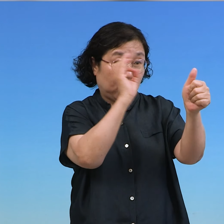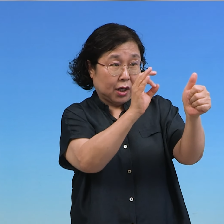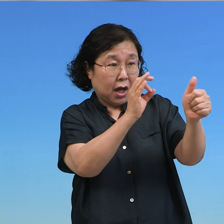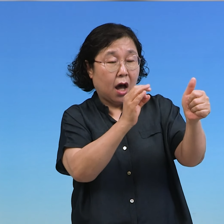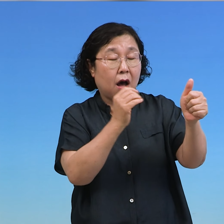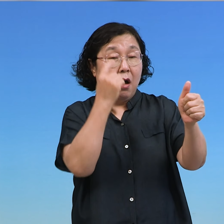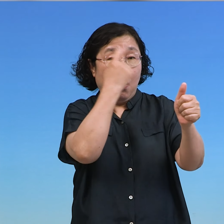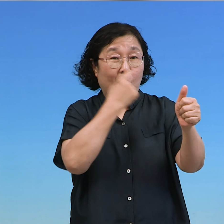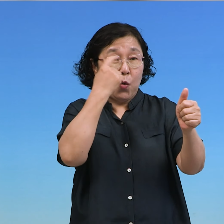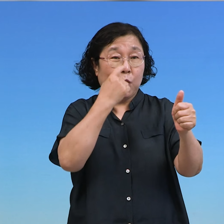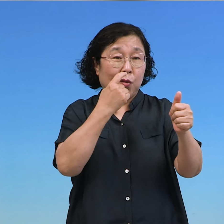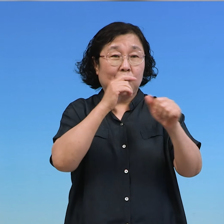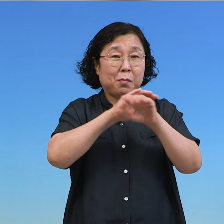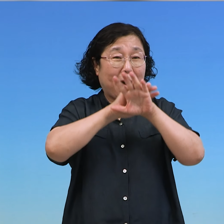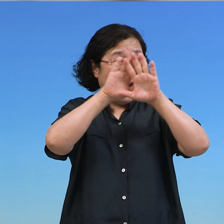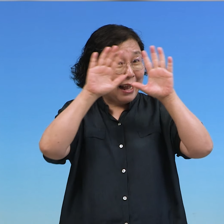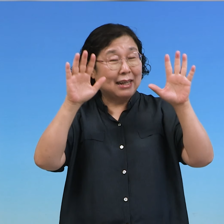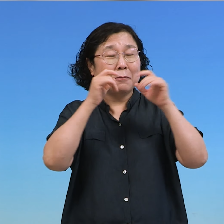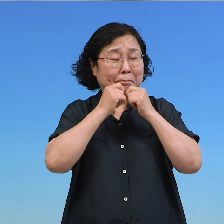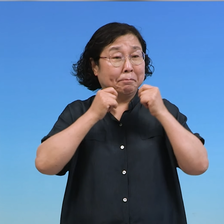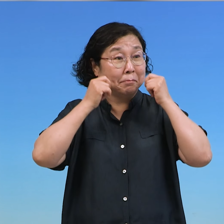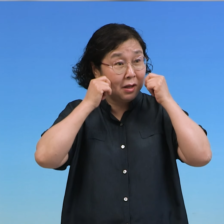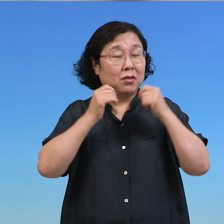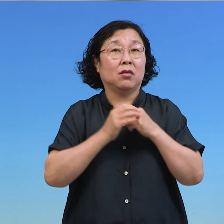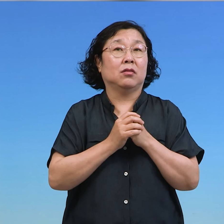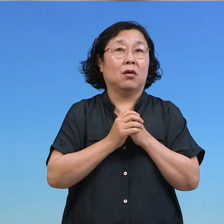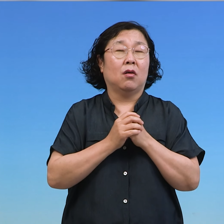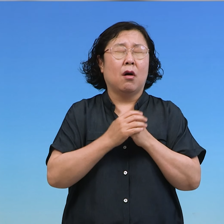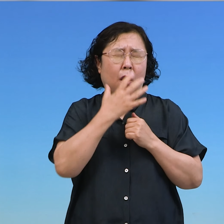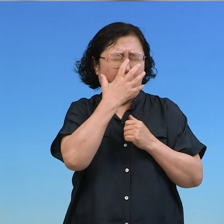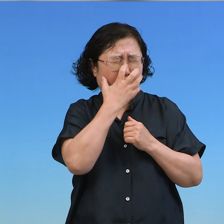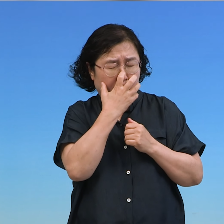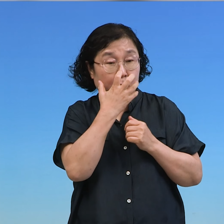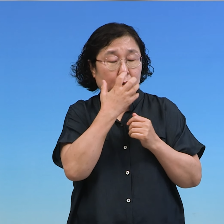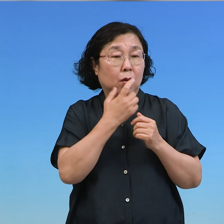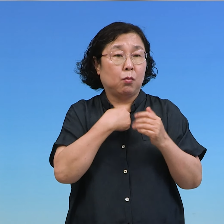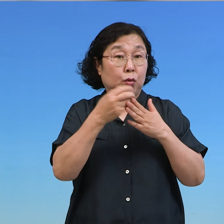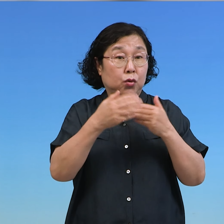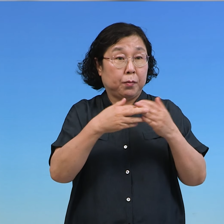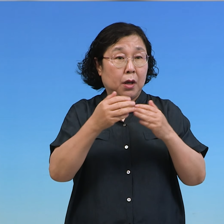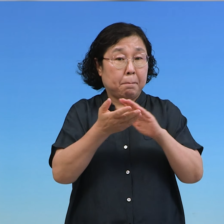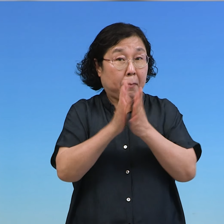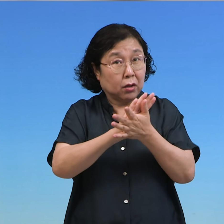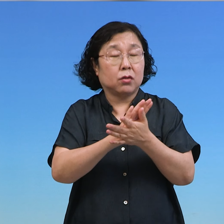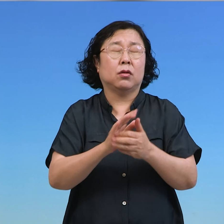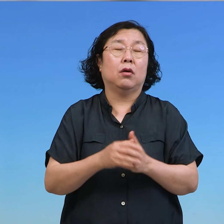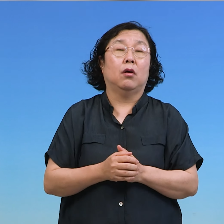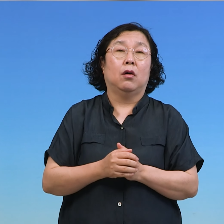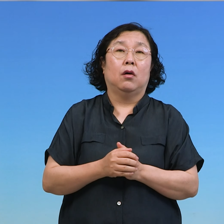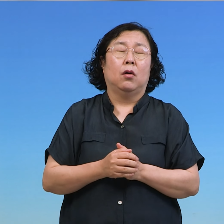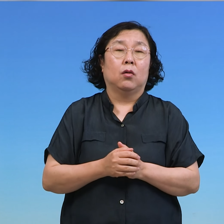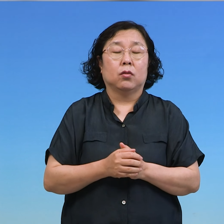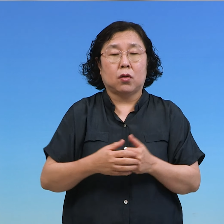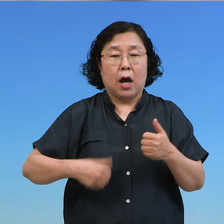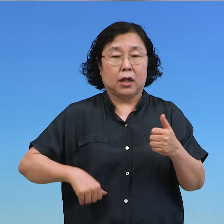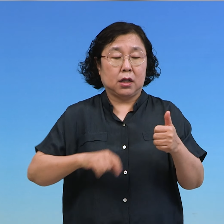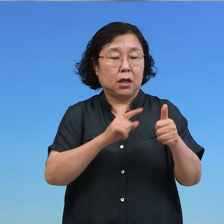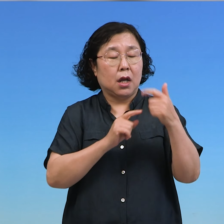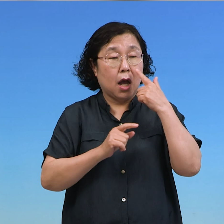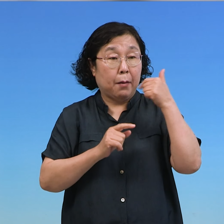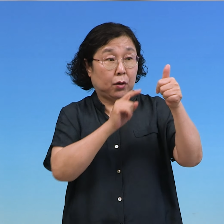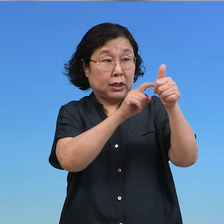밝아지신 거예요 그리고 막 괴로워하고 고통으로 일그러지셨던 것들이 너무 좋아지신 겁니다 그래서 이제 그 아들